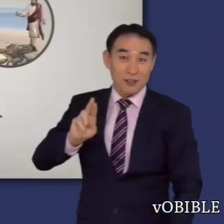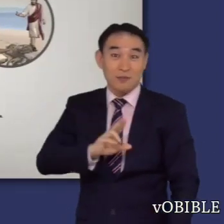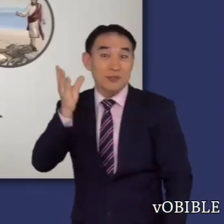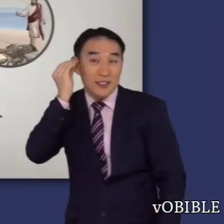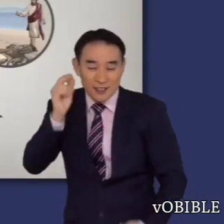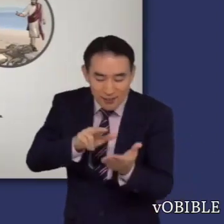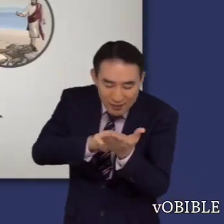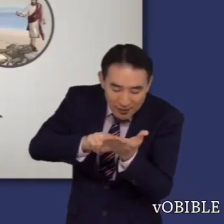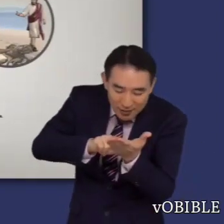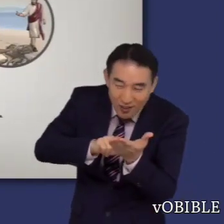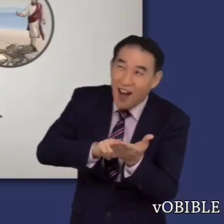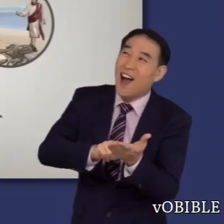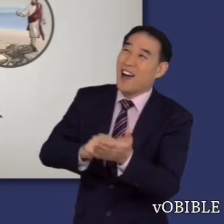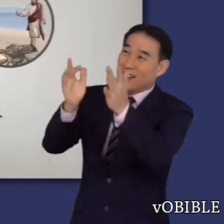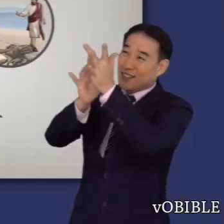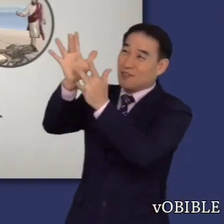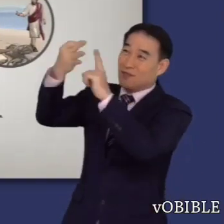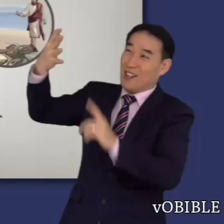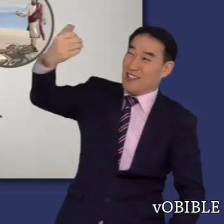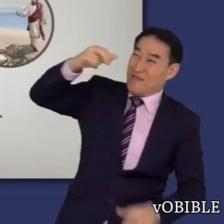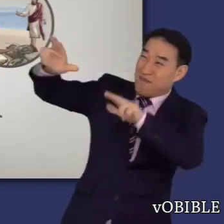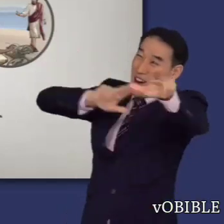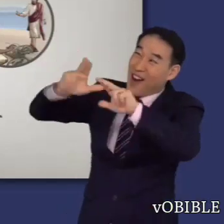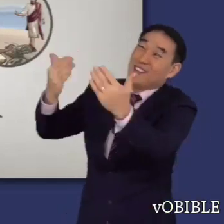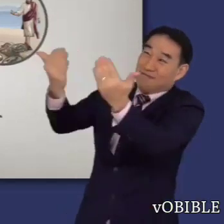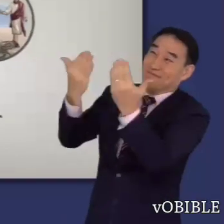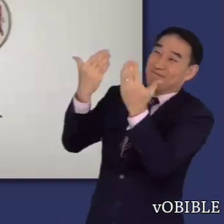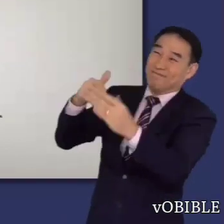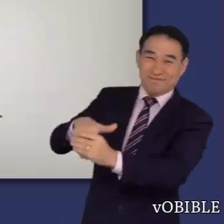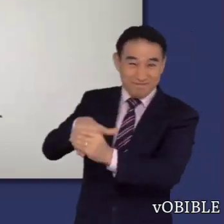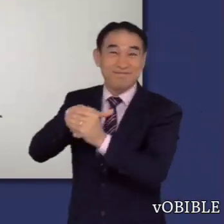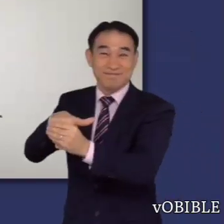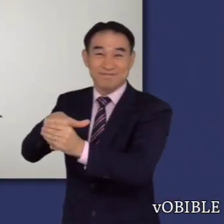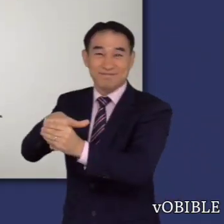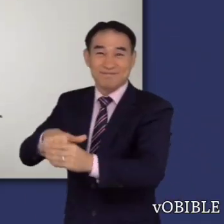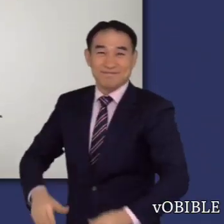的旨意，让我们看出他成为君王后会成就的事。